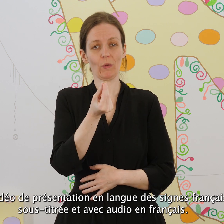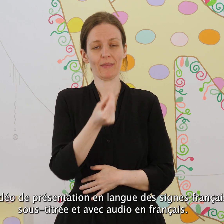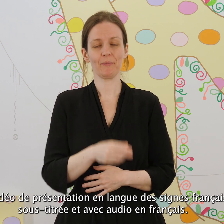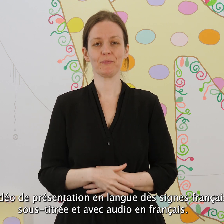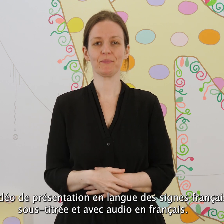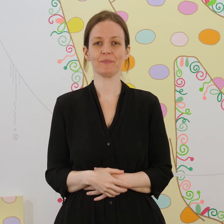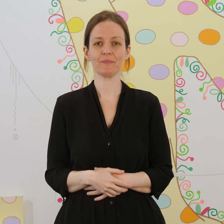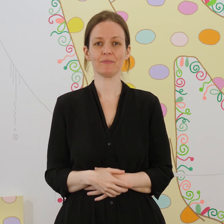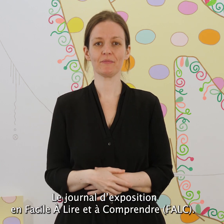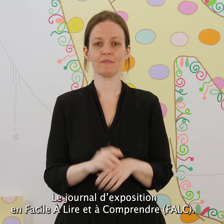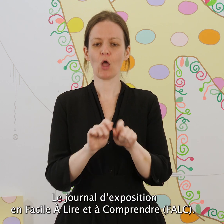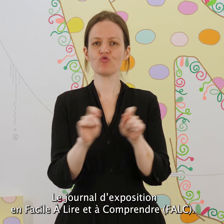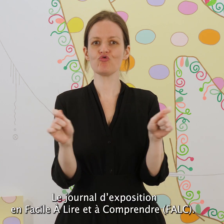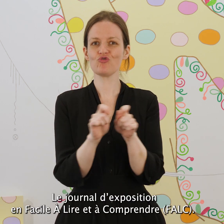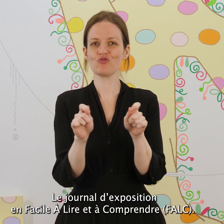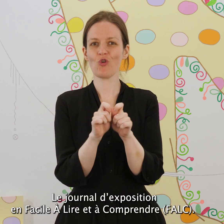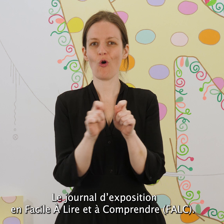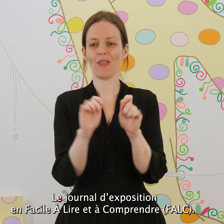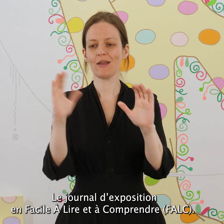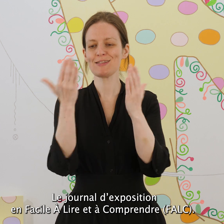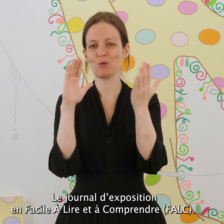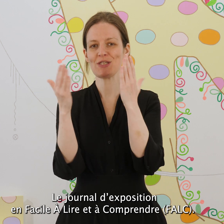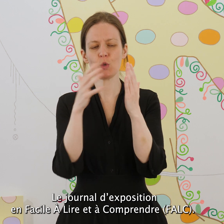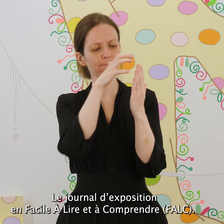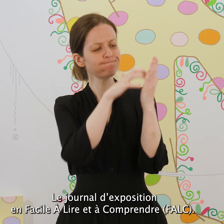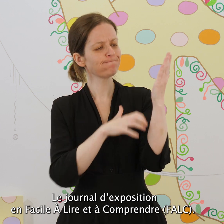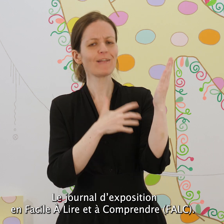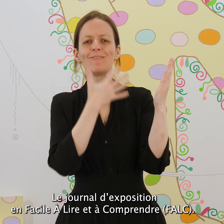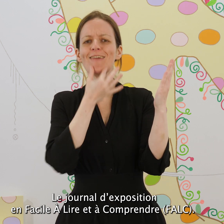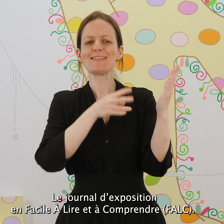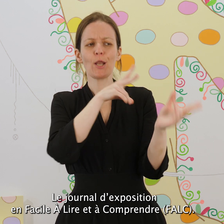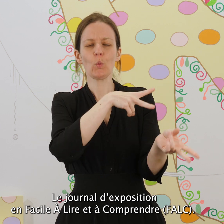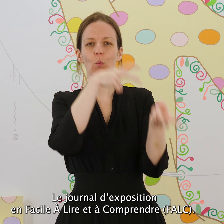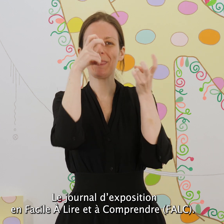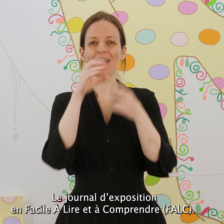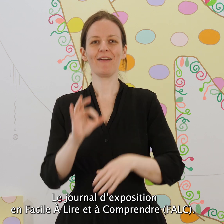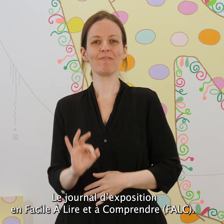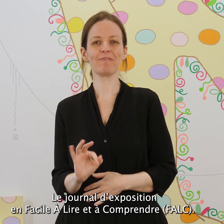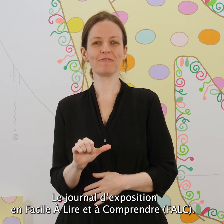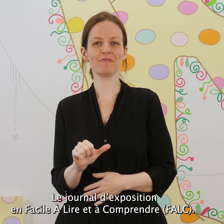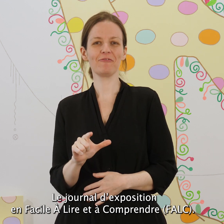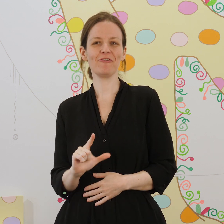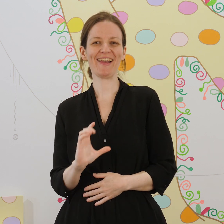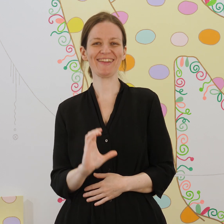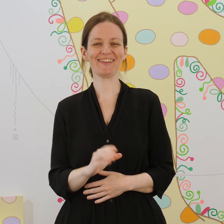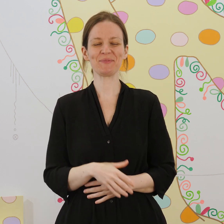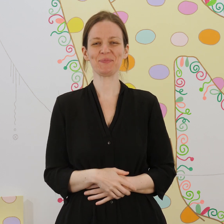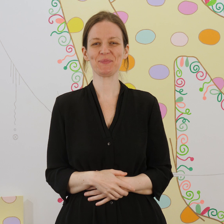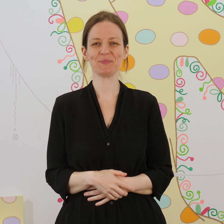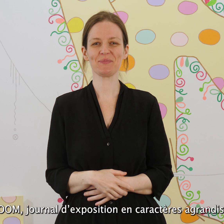français, le journal d'exposition en facile à lire et à comprendre, FALC,